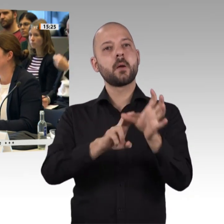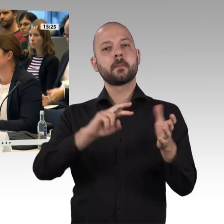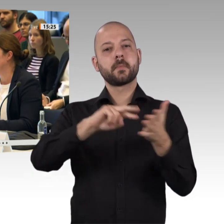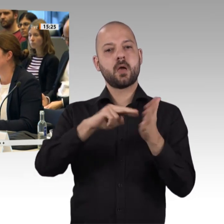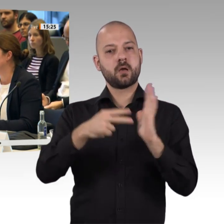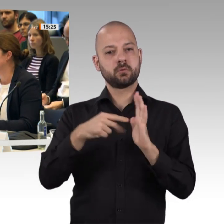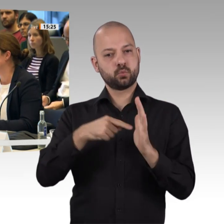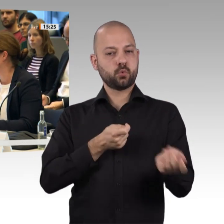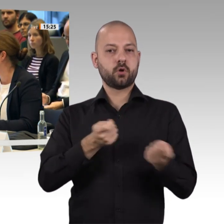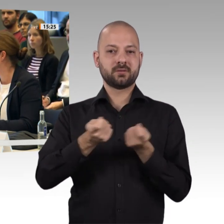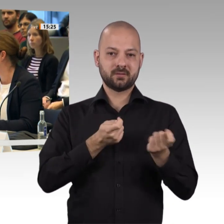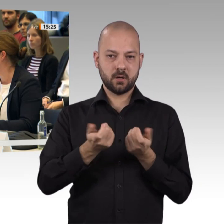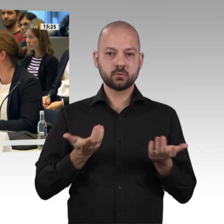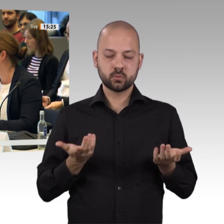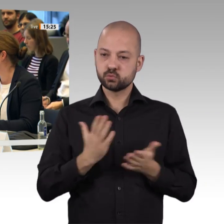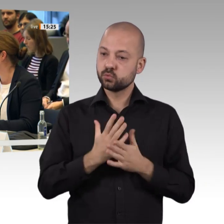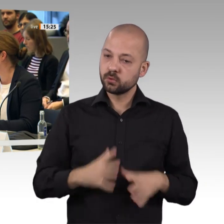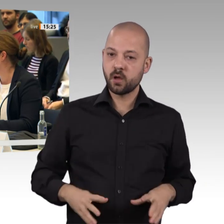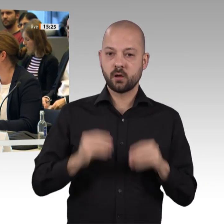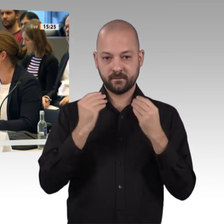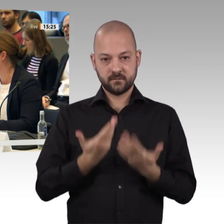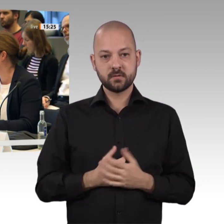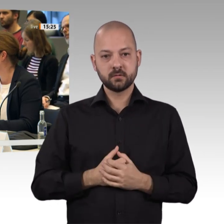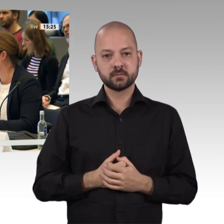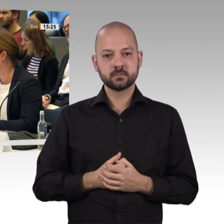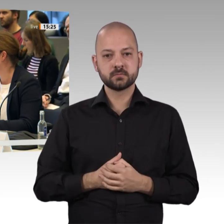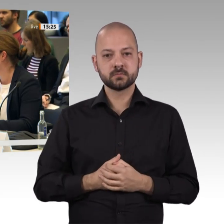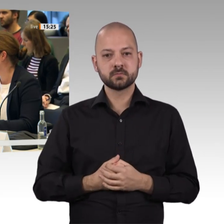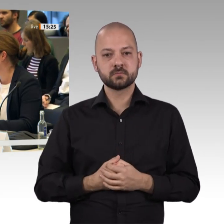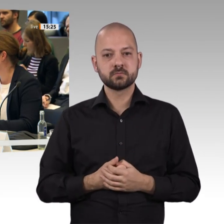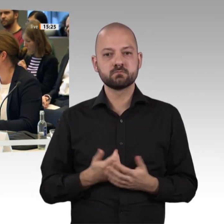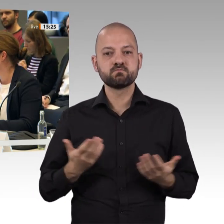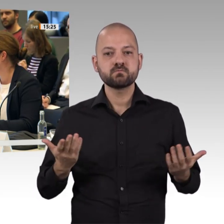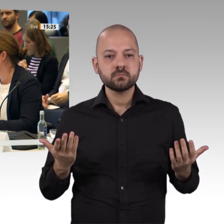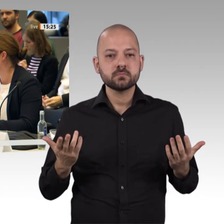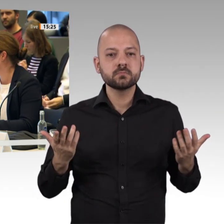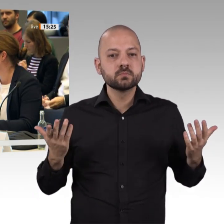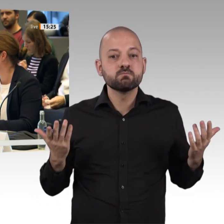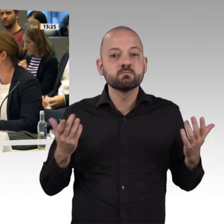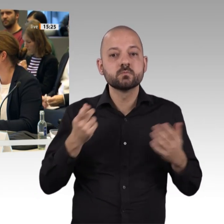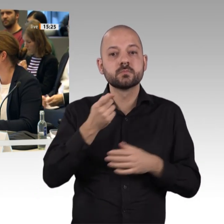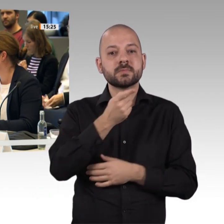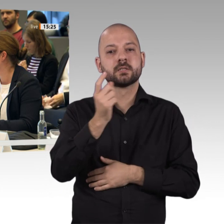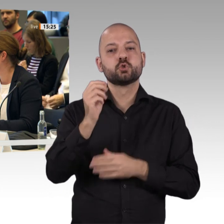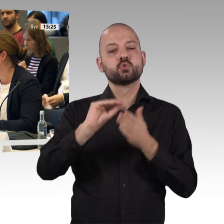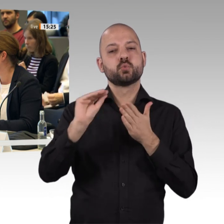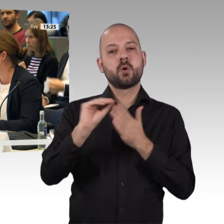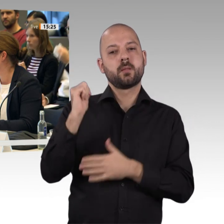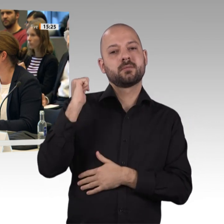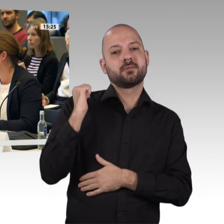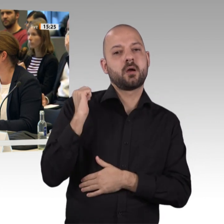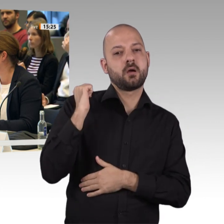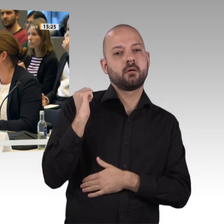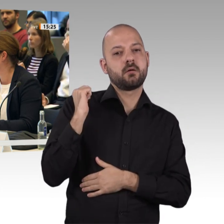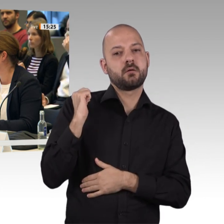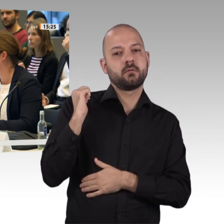geht. Das heißt, die Institution Schule, auch wenn sie kein Reha-Träger ist. Insofern wäre eine flächendeckende Einführung und verbindliche Finanzierung